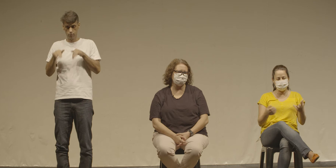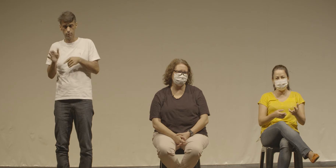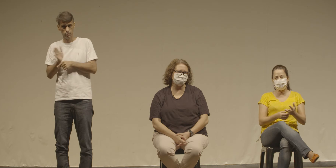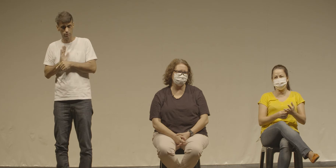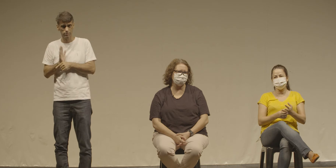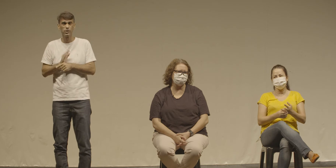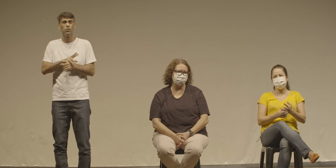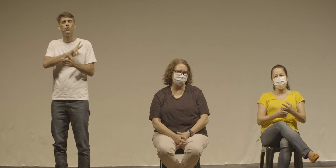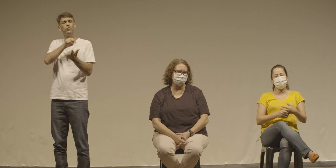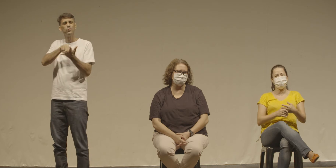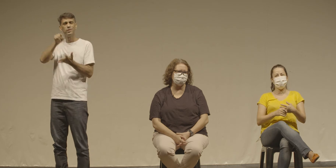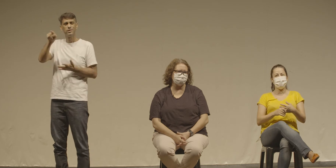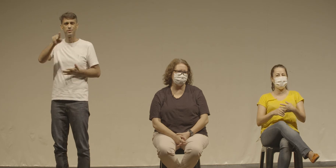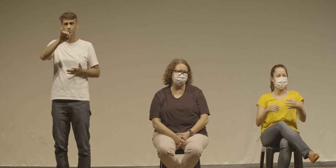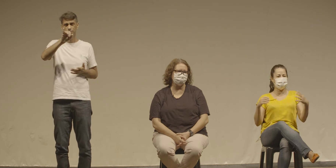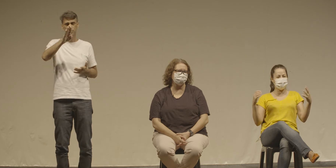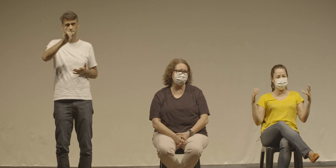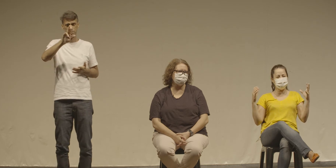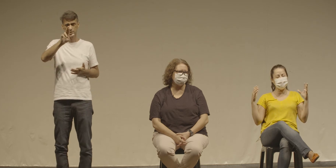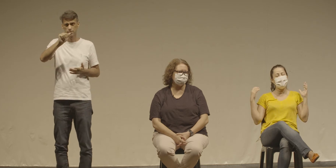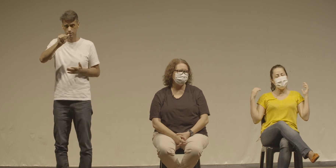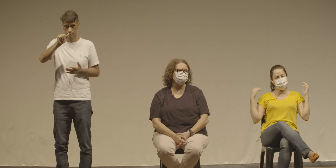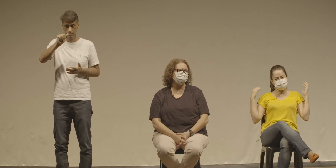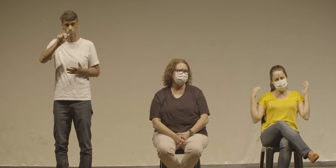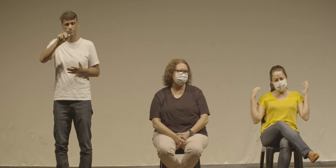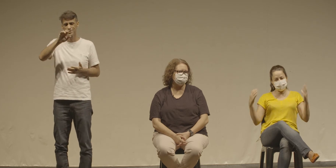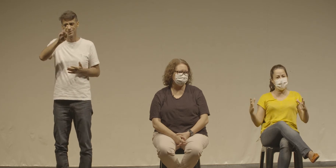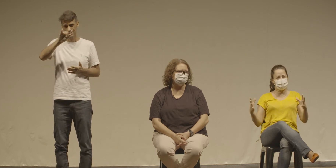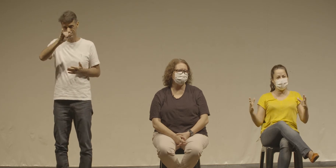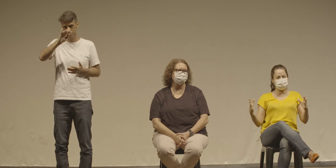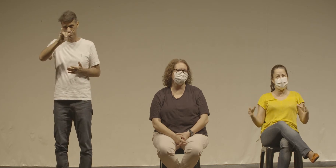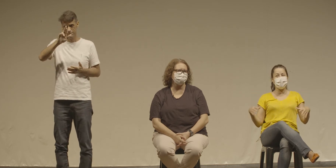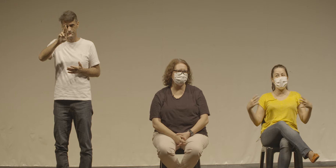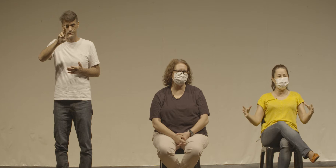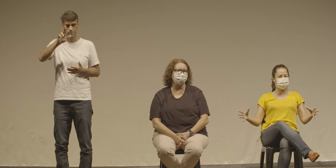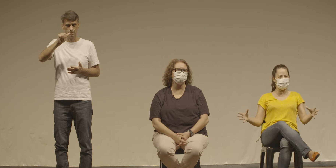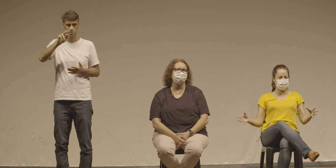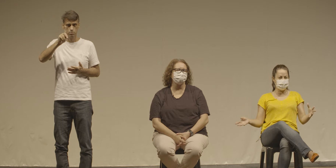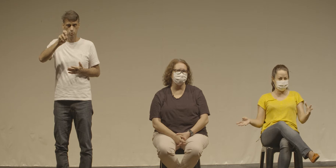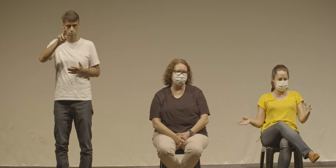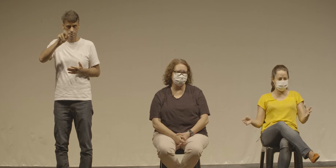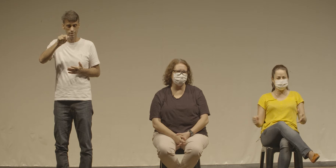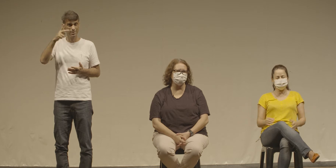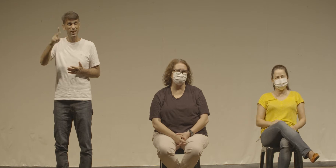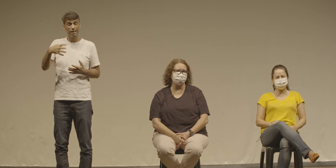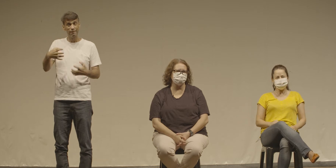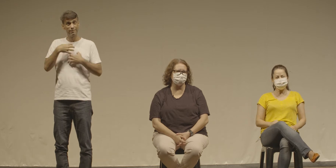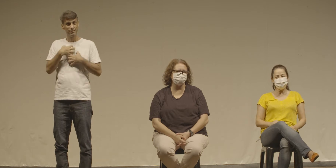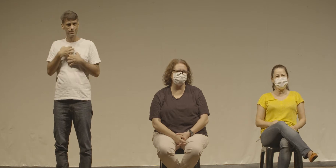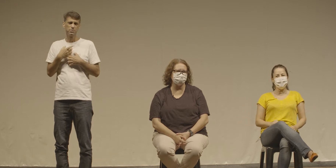lá no Ibirapuera, a gente queria que tivesse também sido feito naquele momento, para ela reviver aquela emoção.